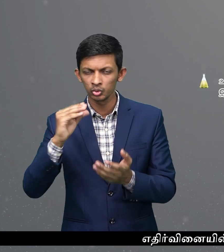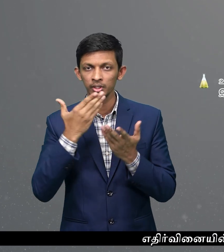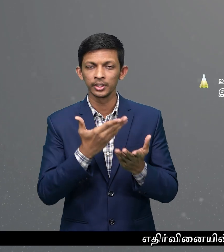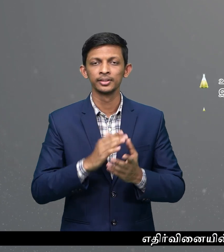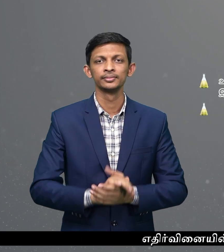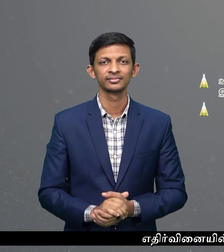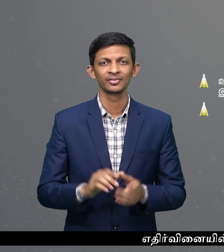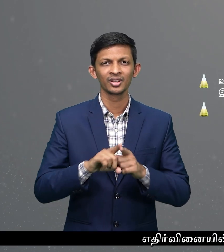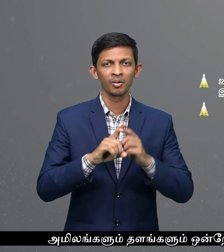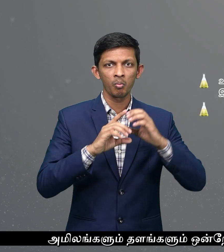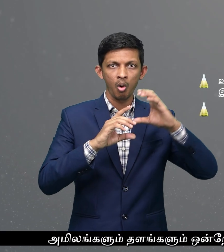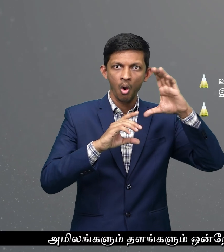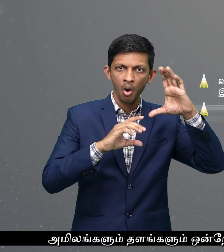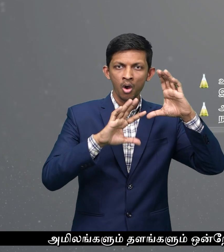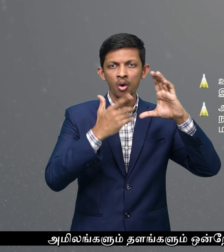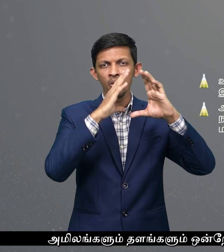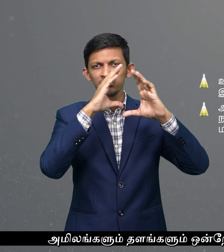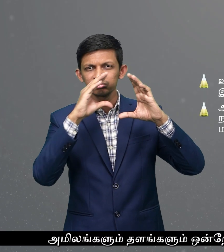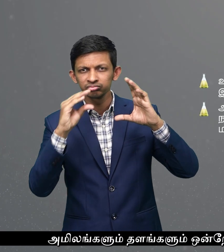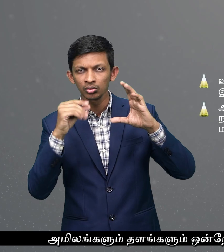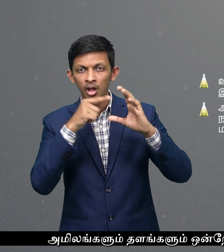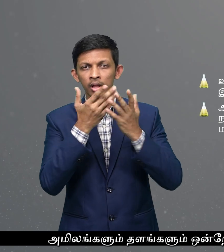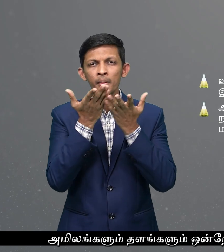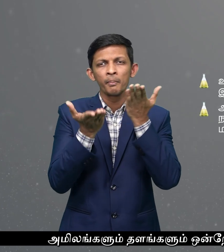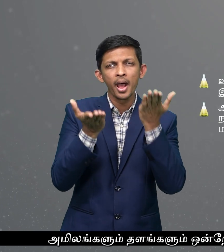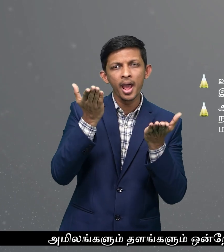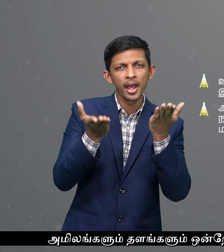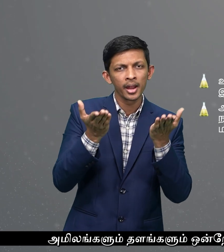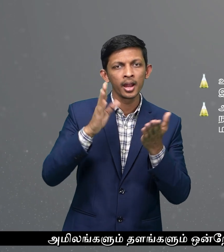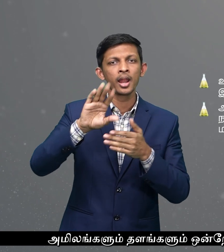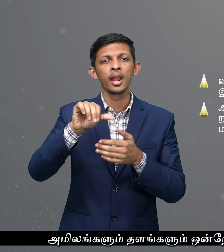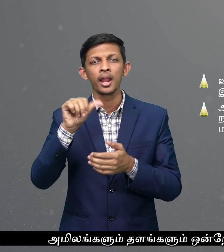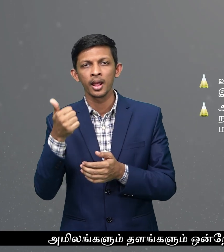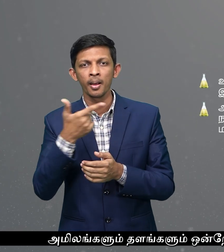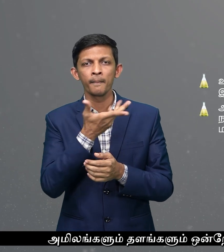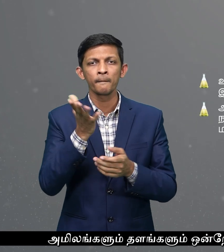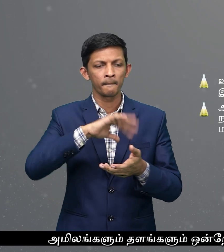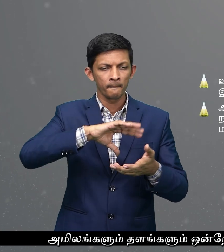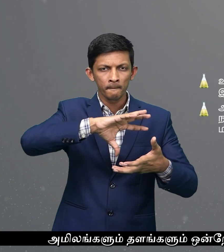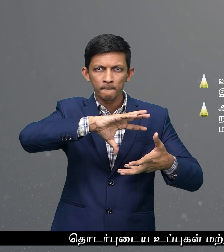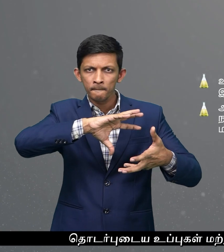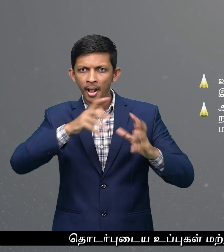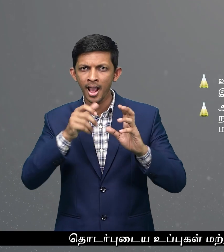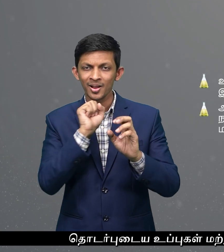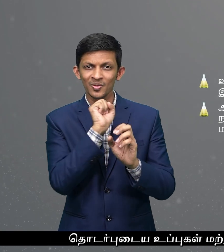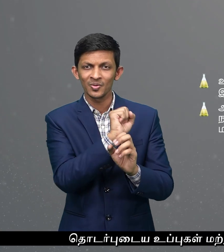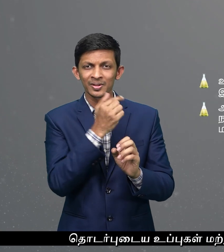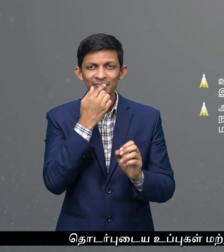விளைபொருளாகும். அமிலங்களும் காரங்களும் ஒன்றோடொன்று நடுநிலையாக்கி அதனுடன் தொடர்புடைய உப்புகள்